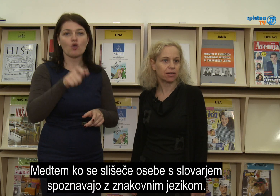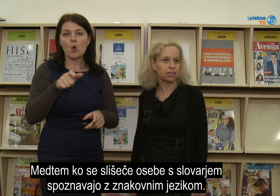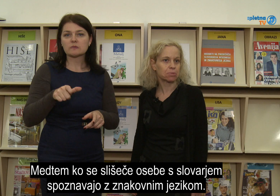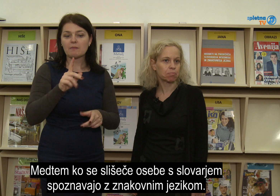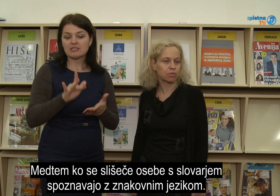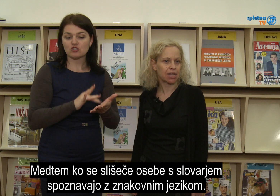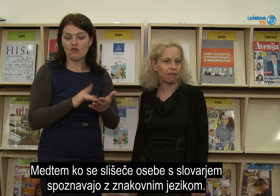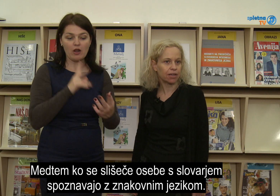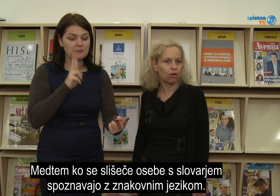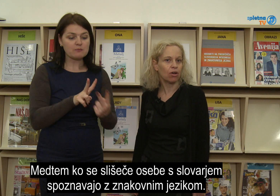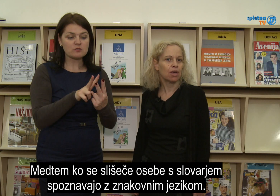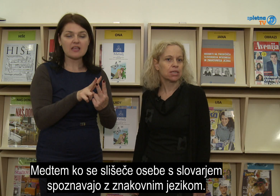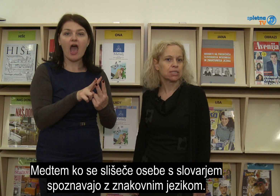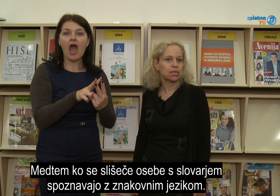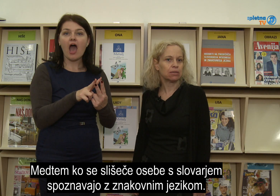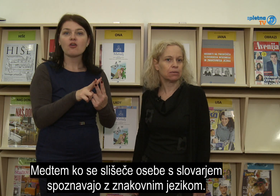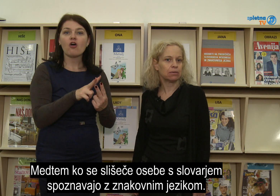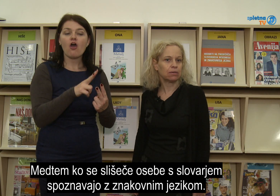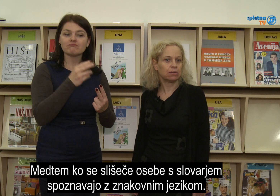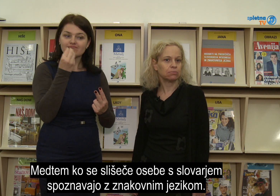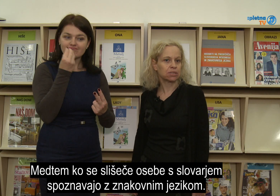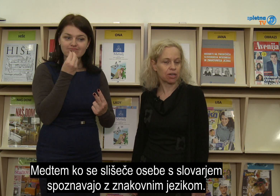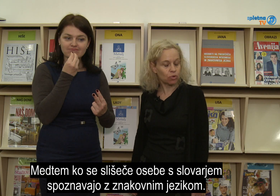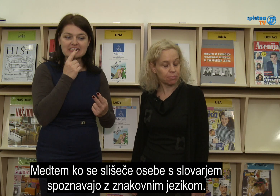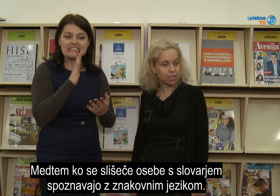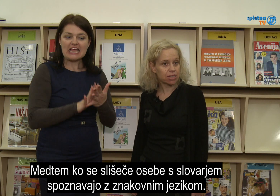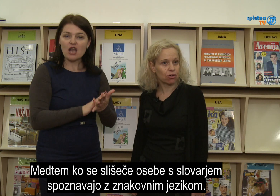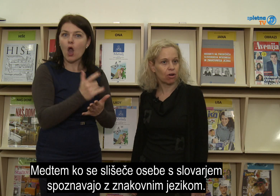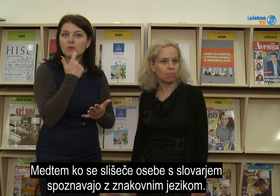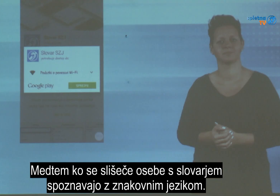slovarjem spoznavajo z znakovnim jezikom.